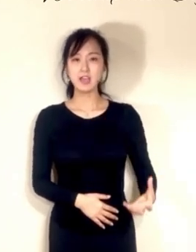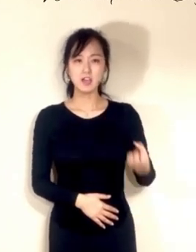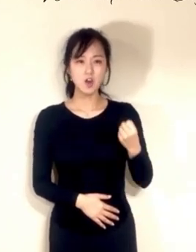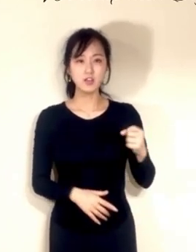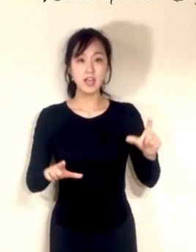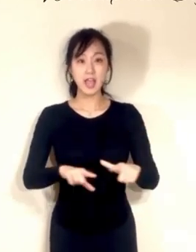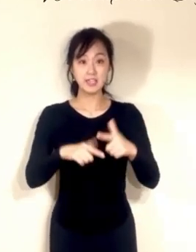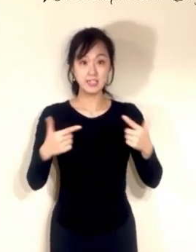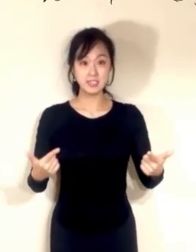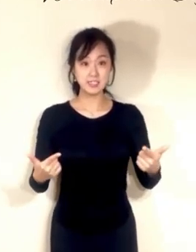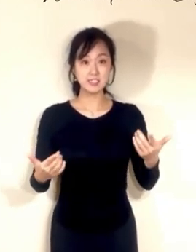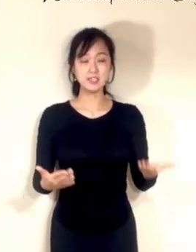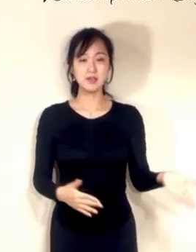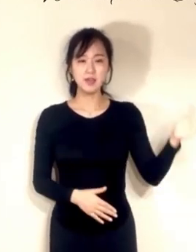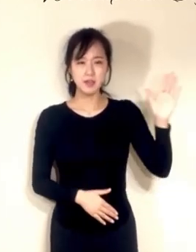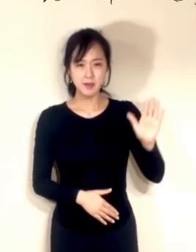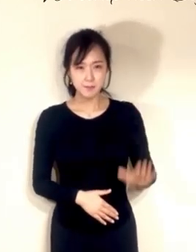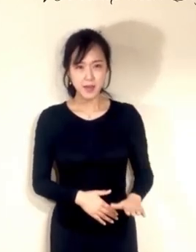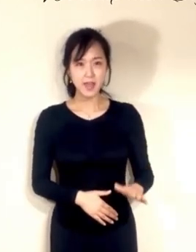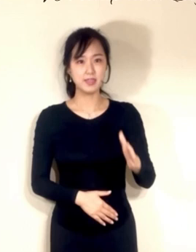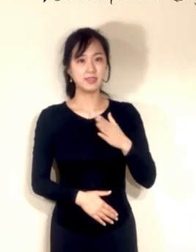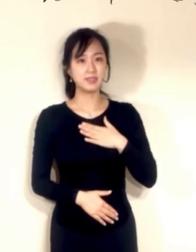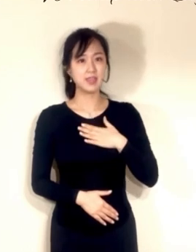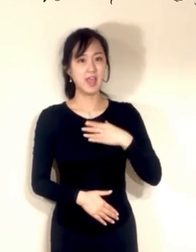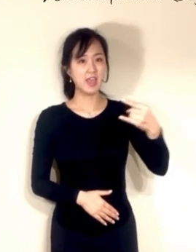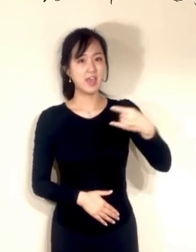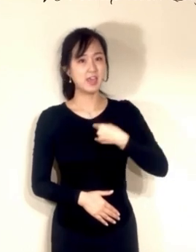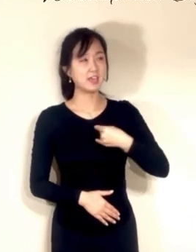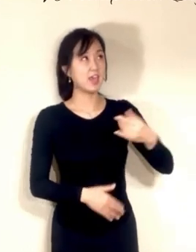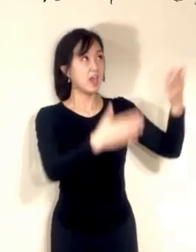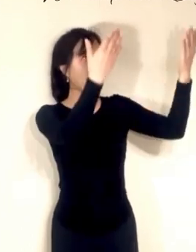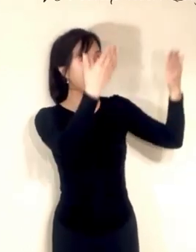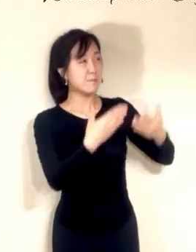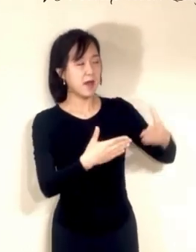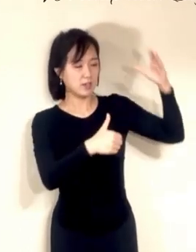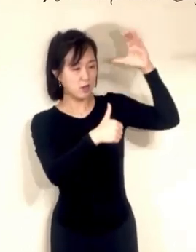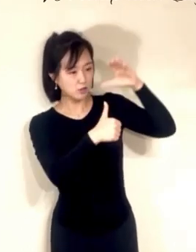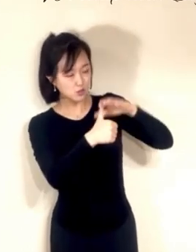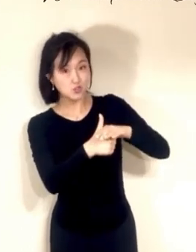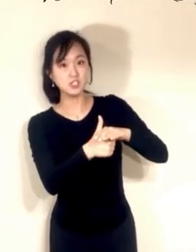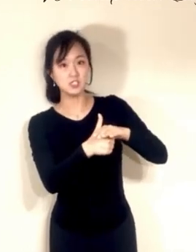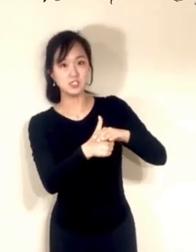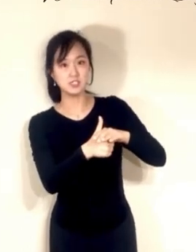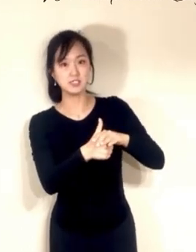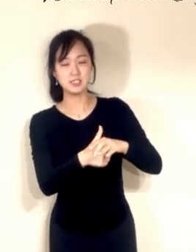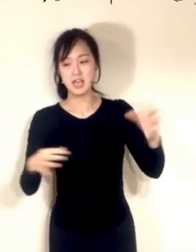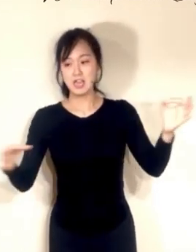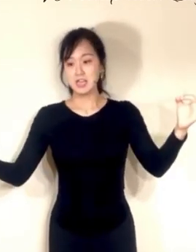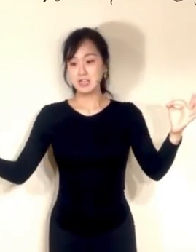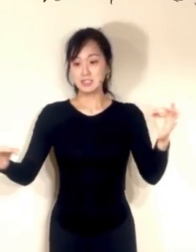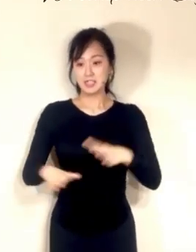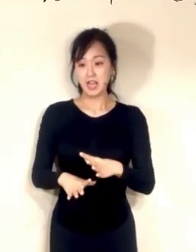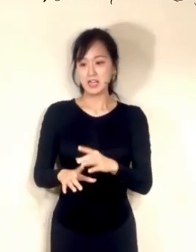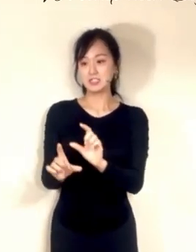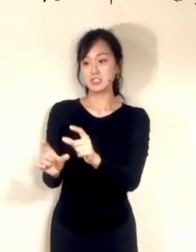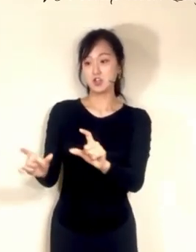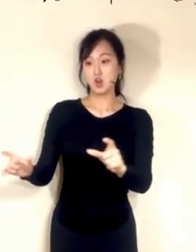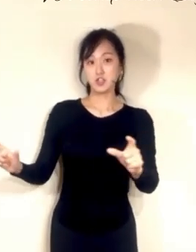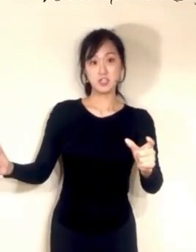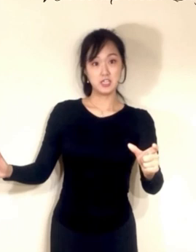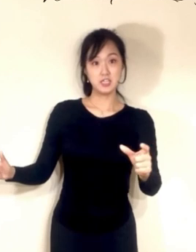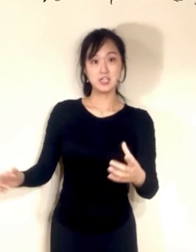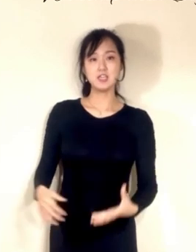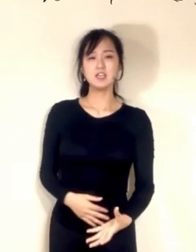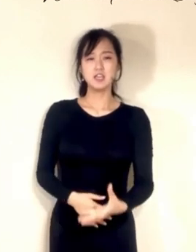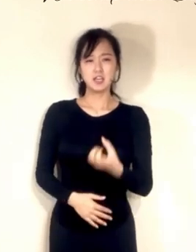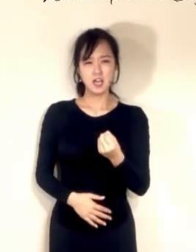것이 아니지만 청지기로서 자기에게 맡겨진 사라질 재물로